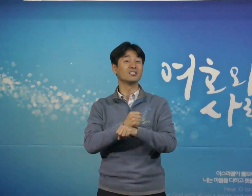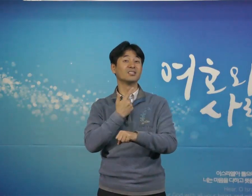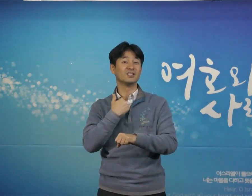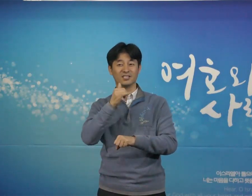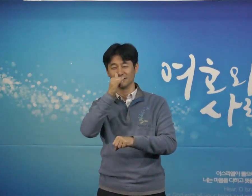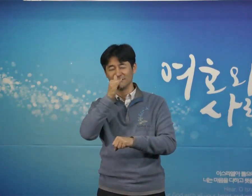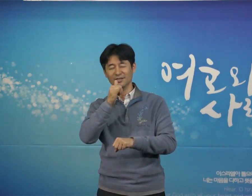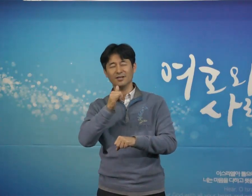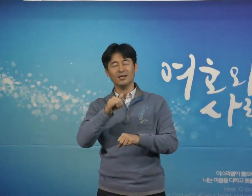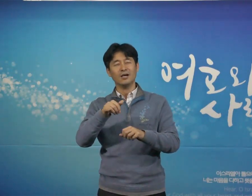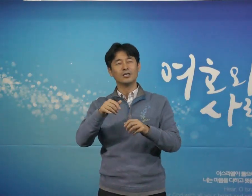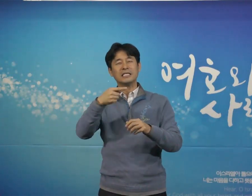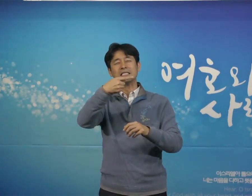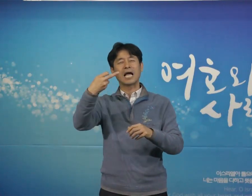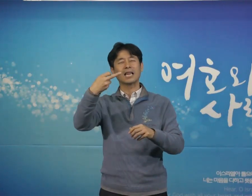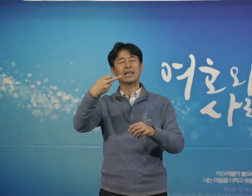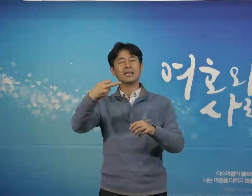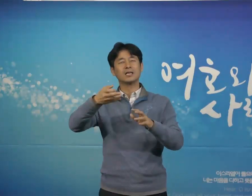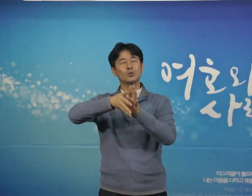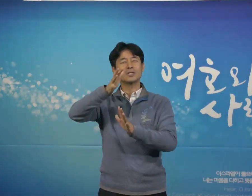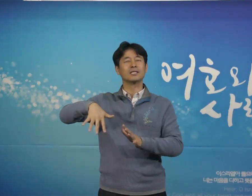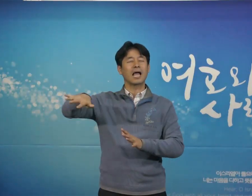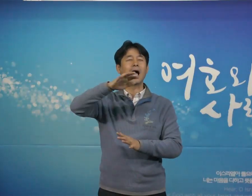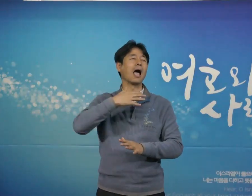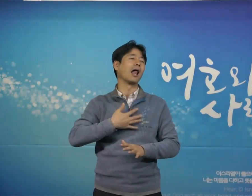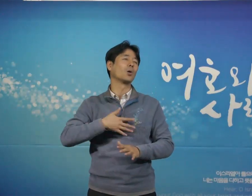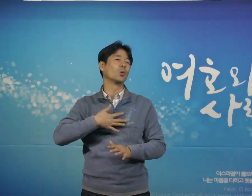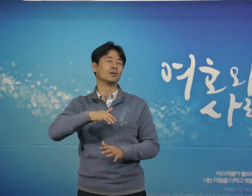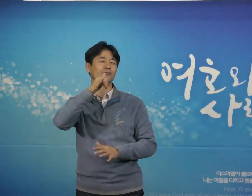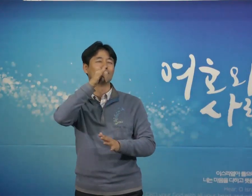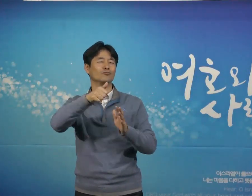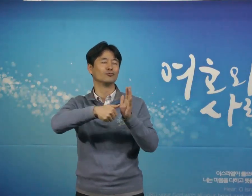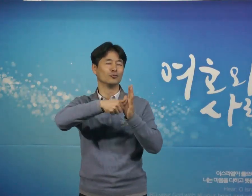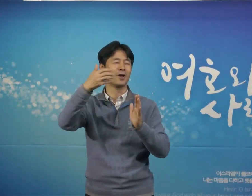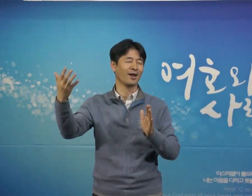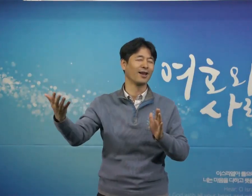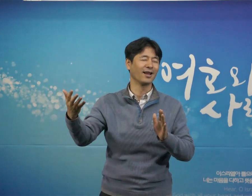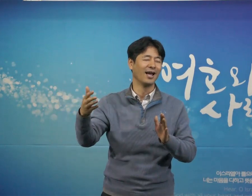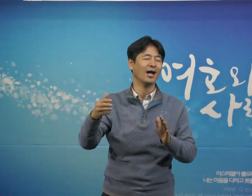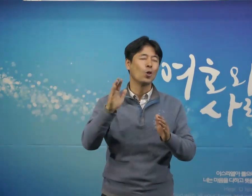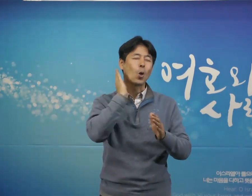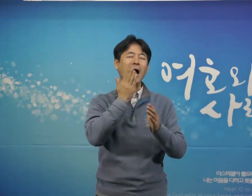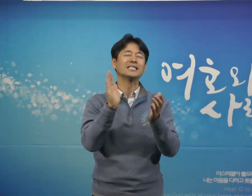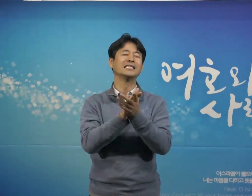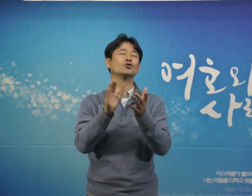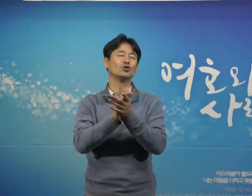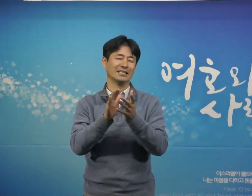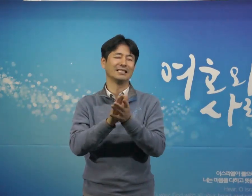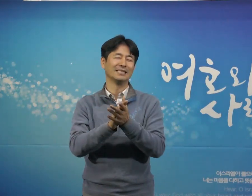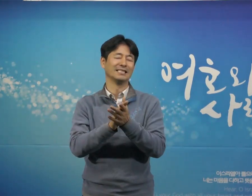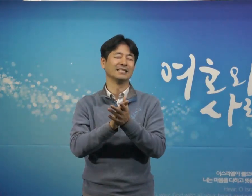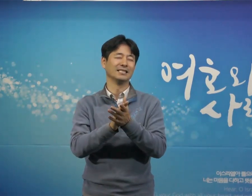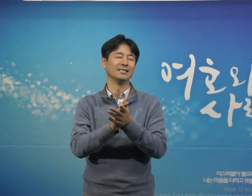정도 하다가 이제 사라졌는데 일산 지역에 그